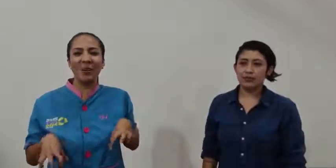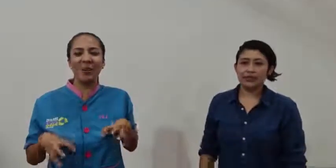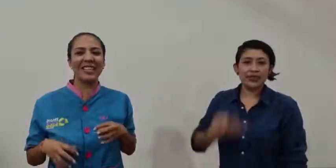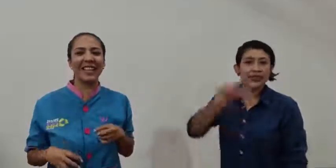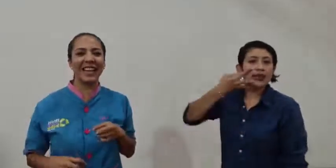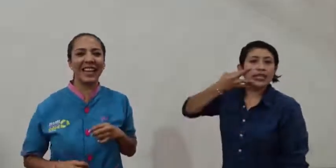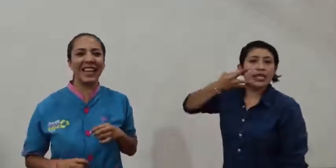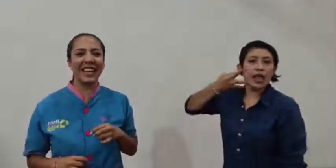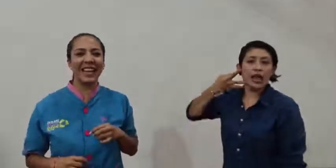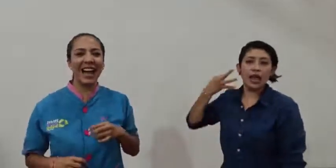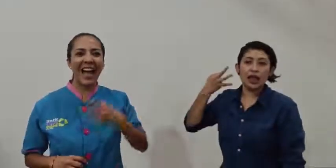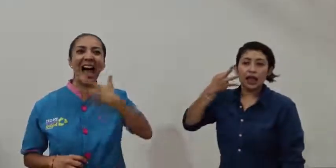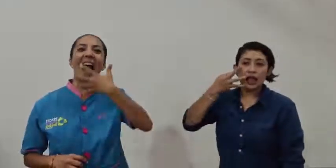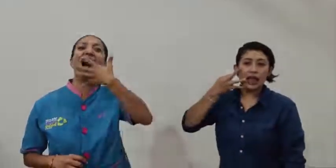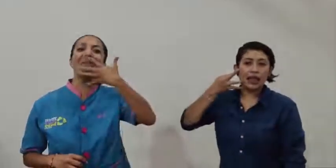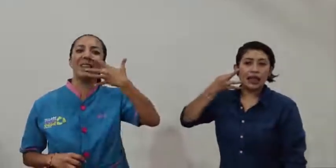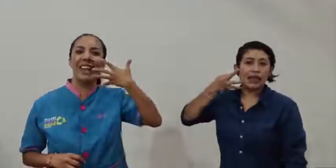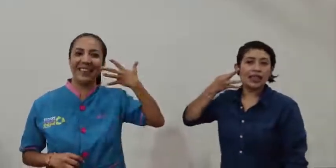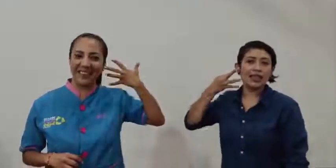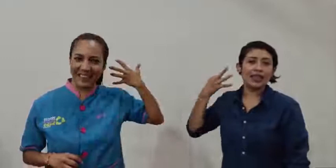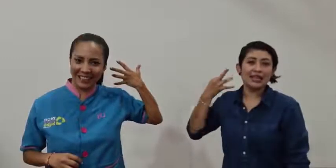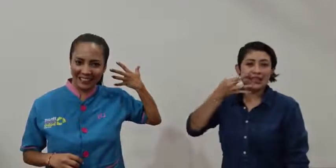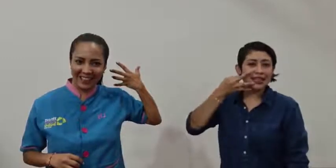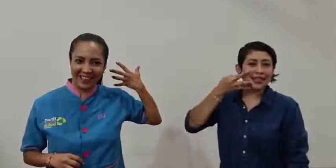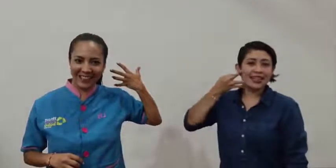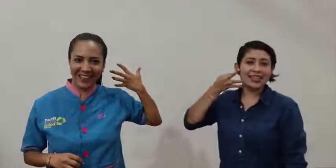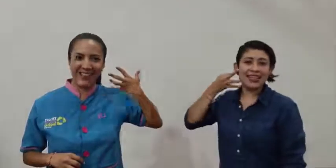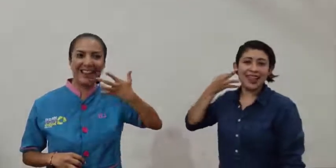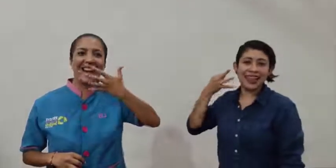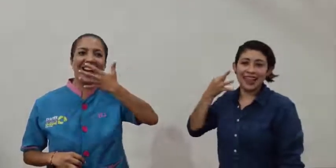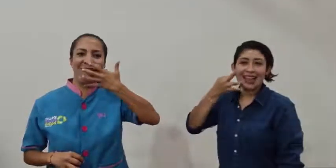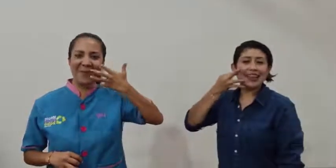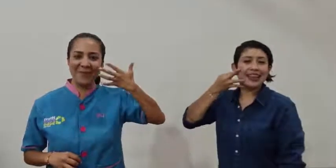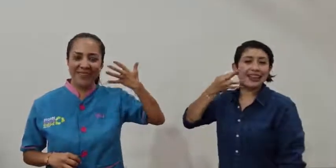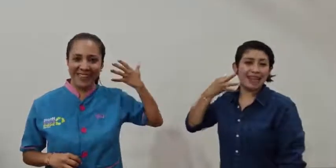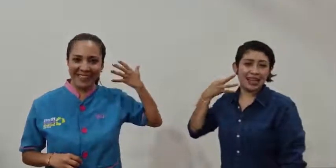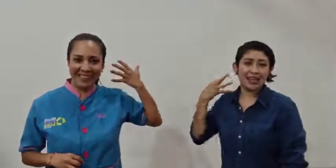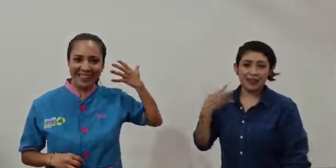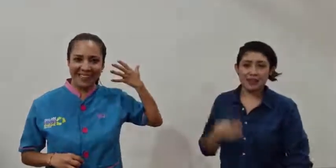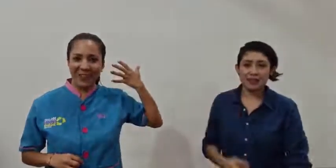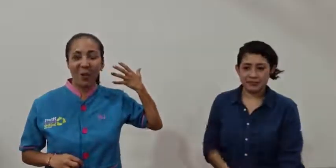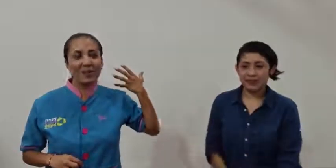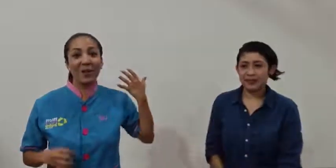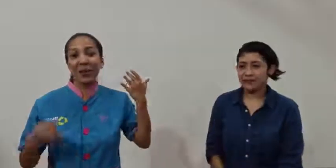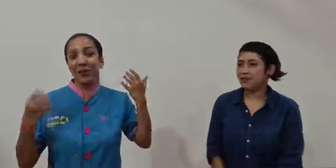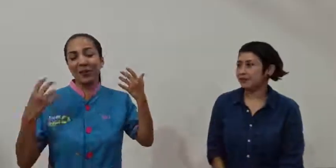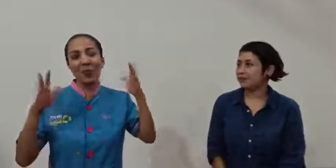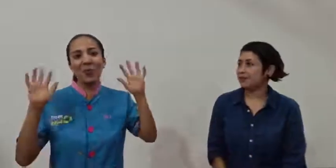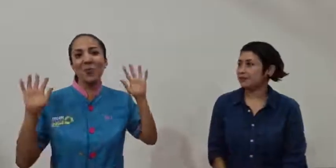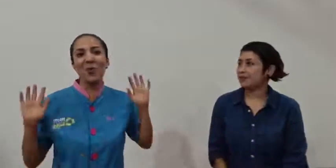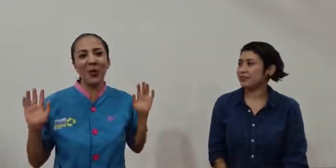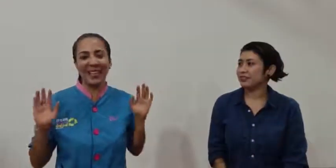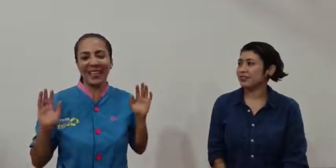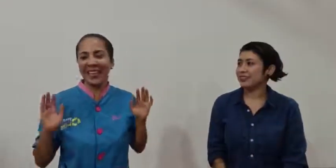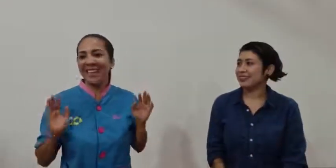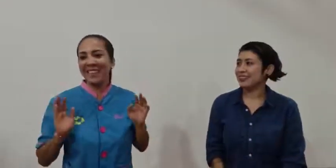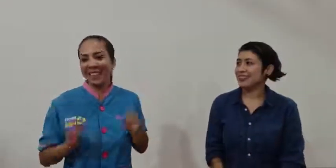¿cómo es tigre? Mira, tigre. Muy bien. No, pues todo un mundo aquí,